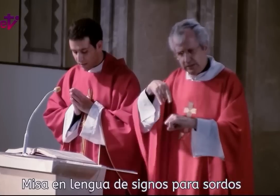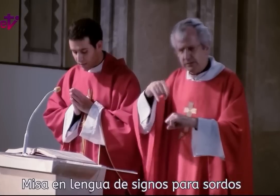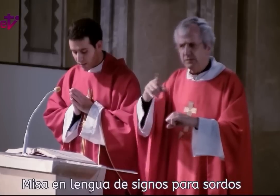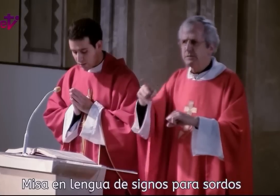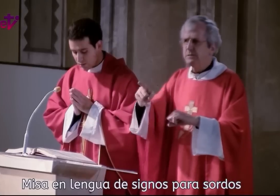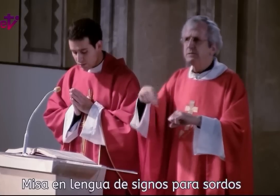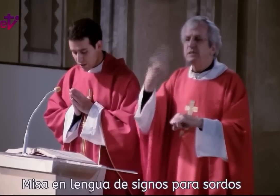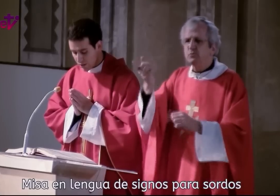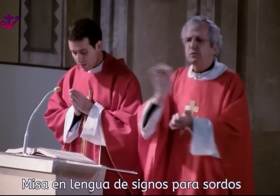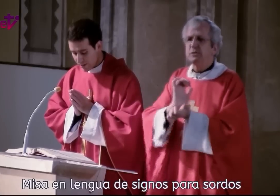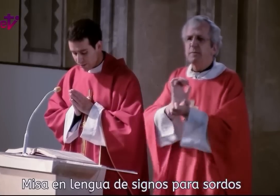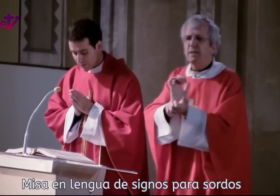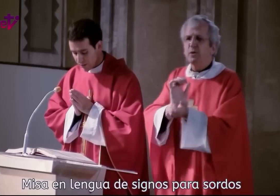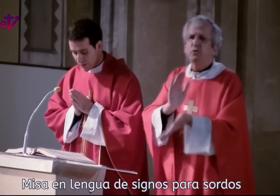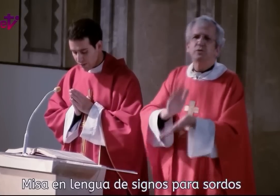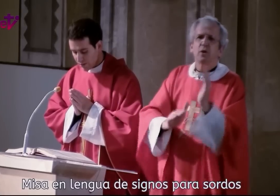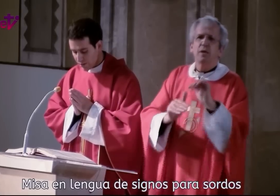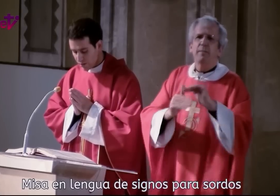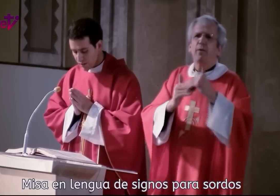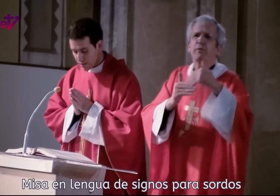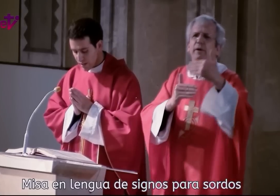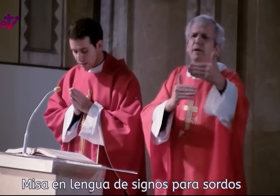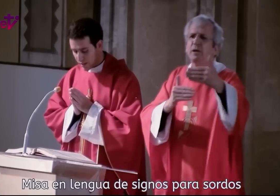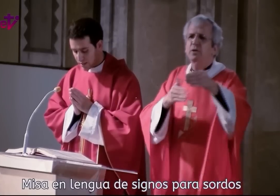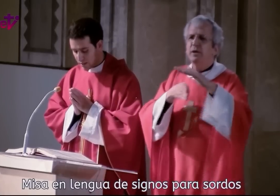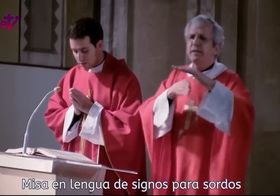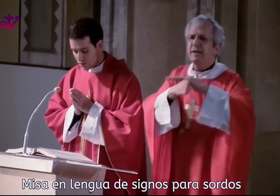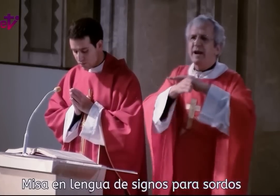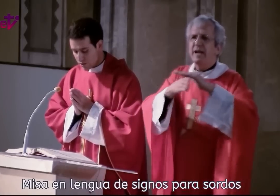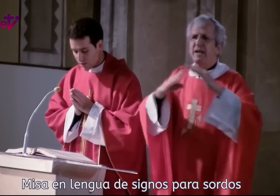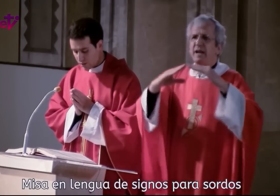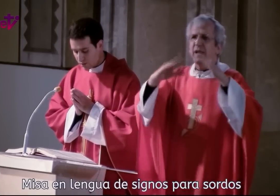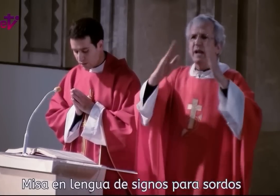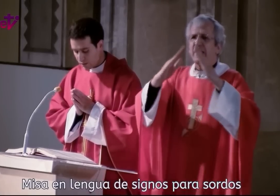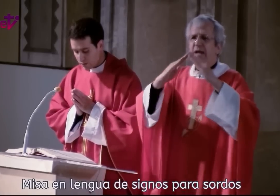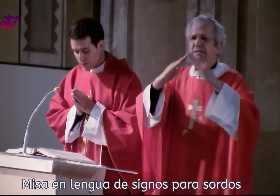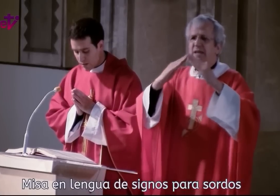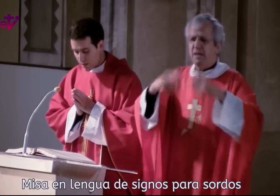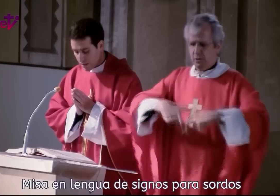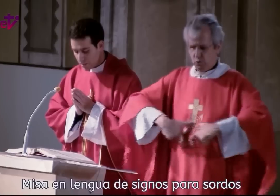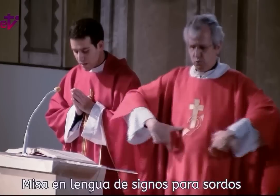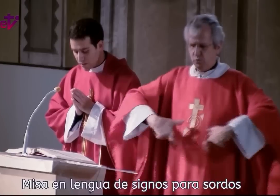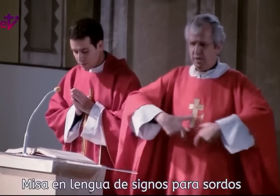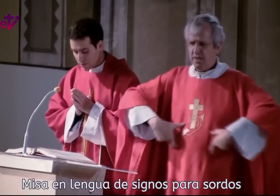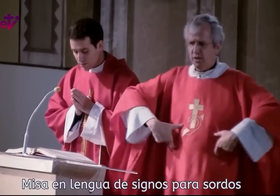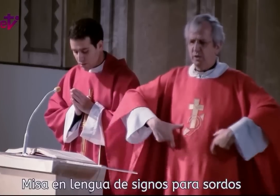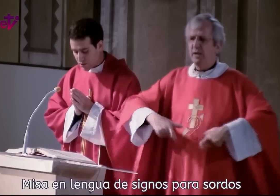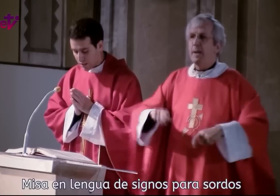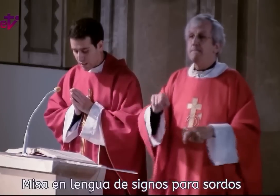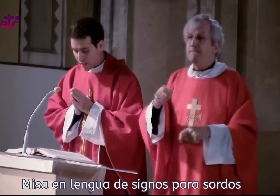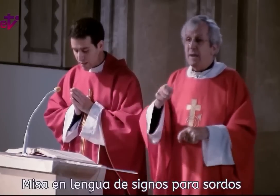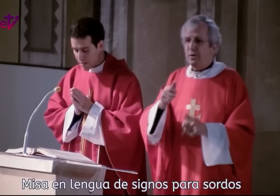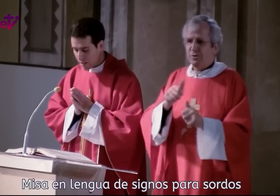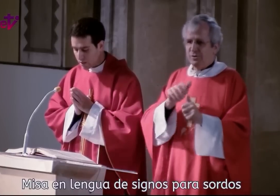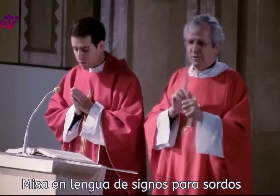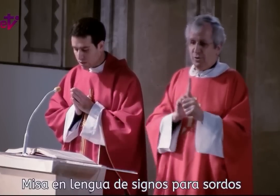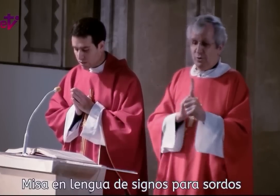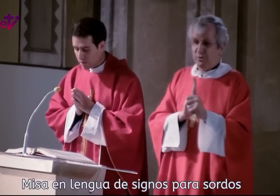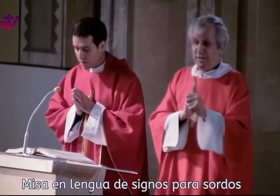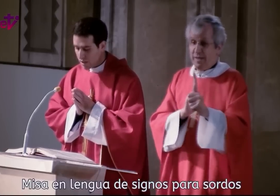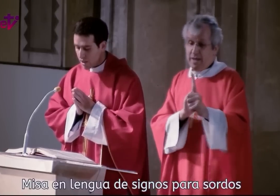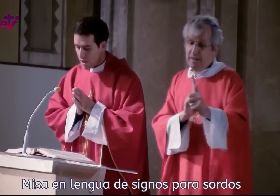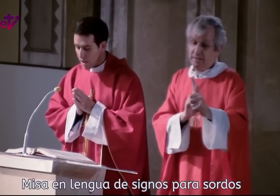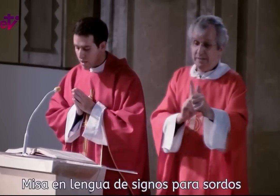Después de prenderlo, se lo llevaron y lo hicieron entrar en casa del sumo sacerdote. Pedro lo seguía desde